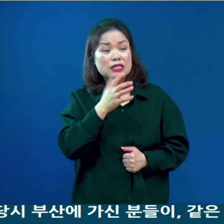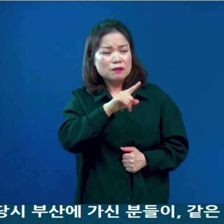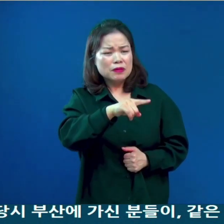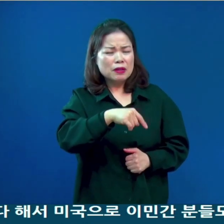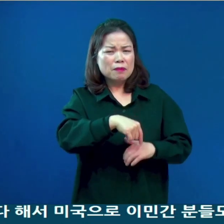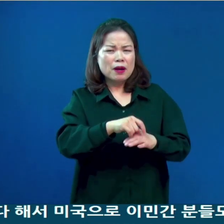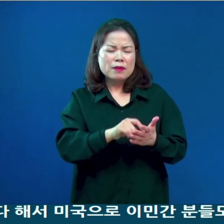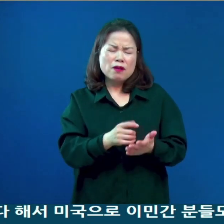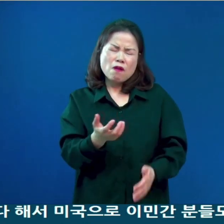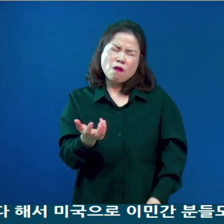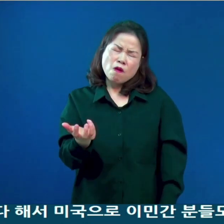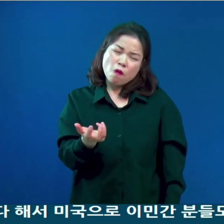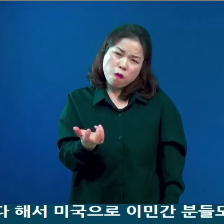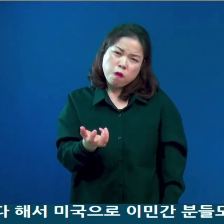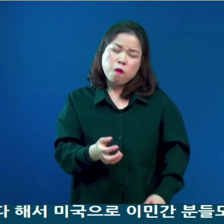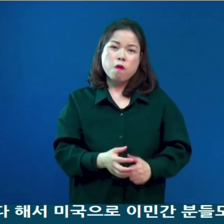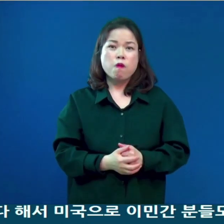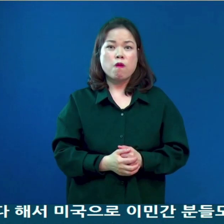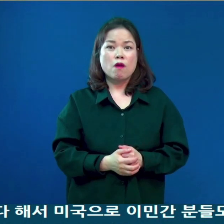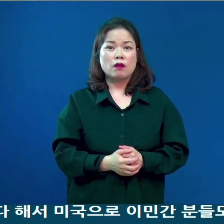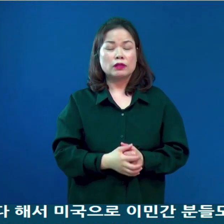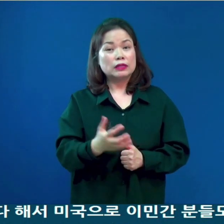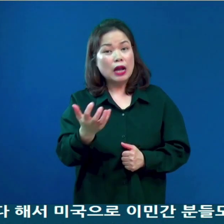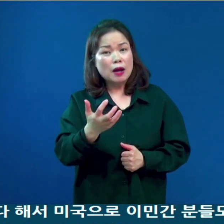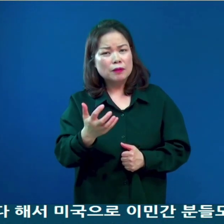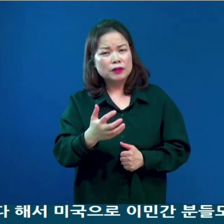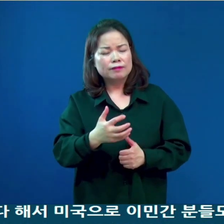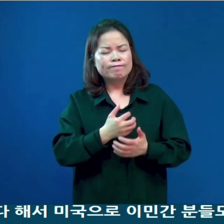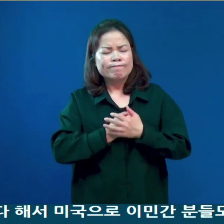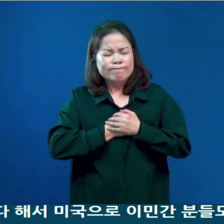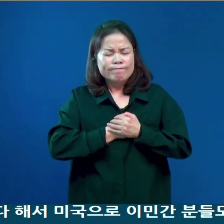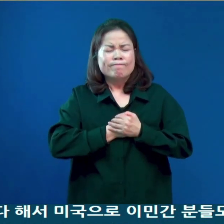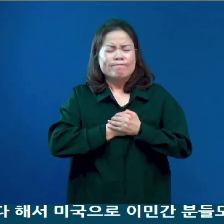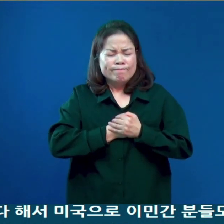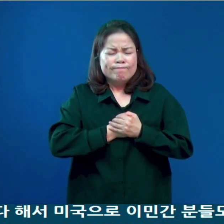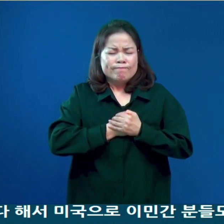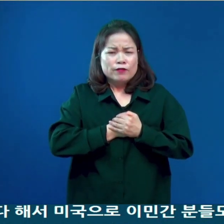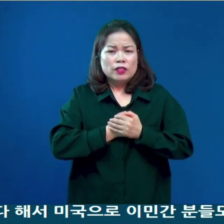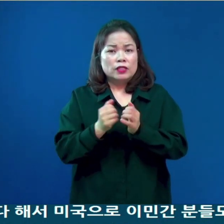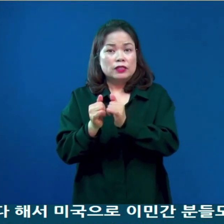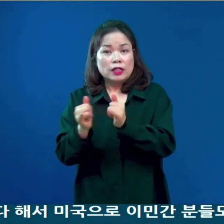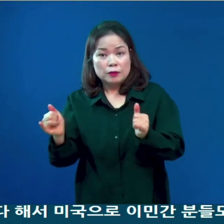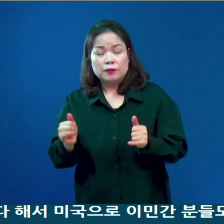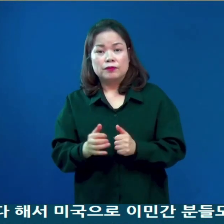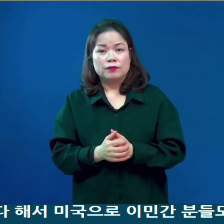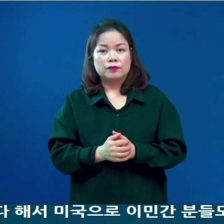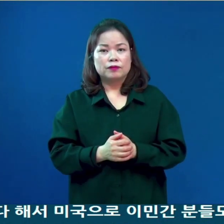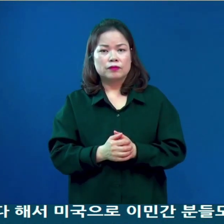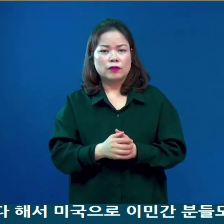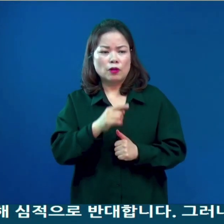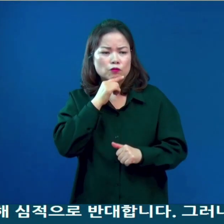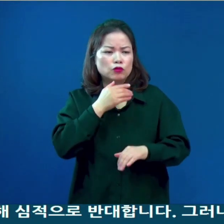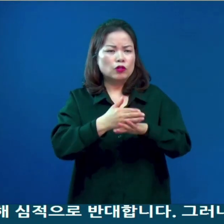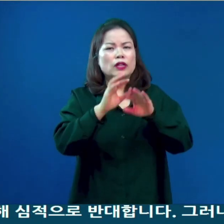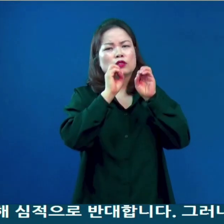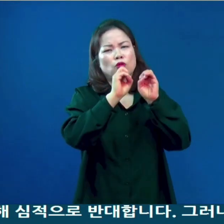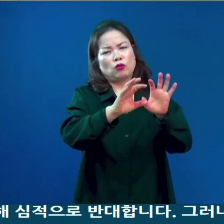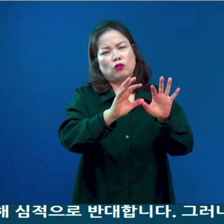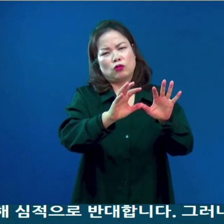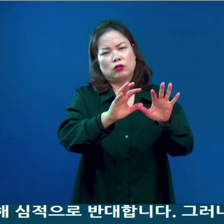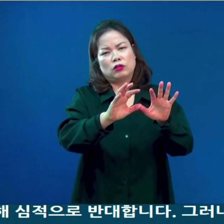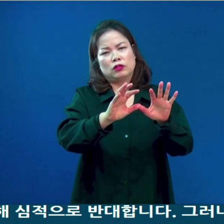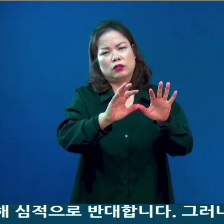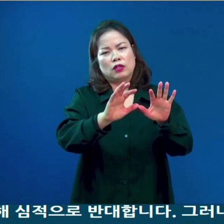가슴이 너무 아픈 거예요. 그 아픈 가슴을 부여잡고 이분들은 북한 선교를 하지 않을